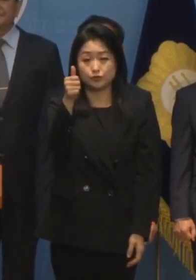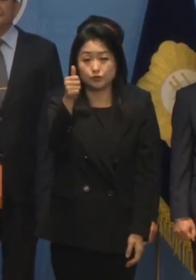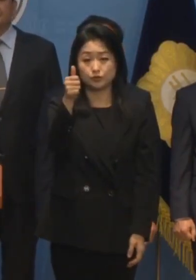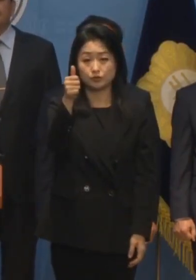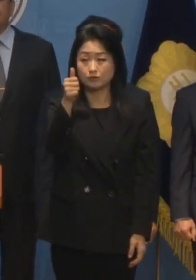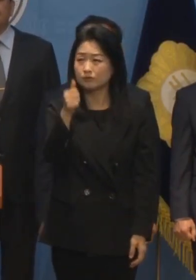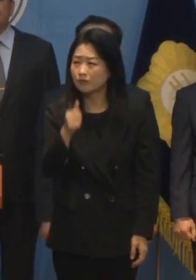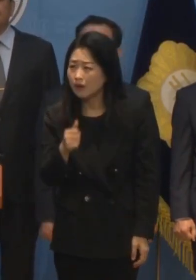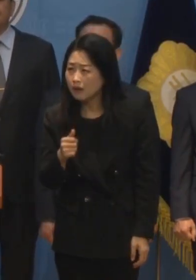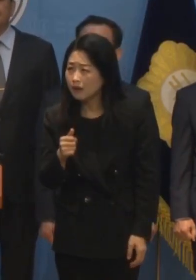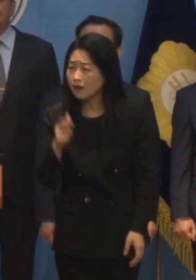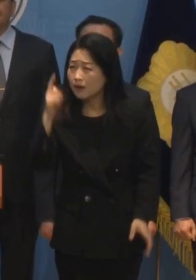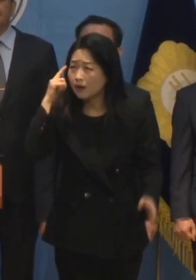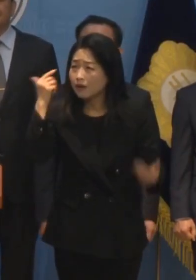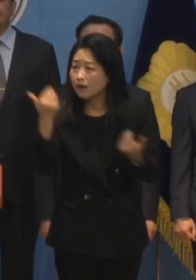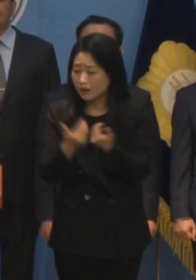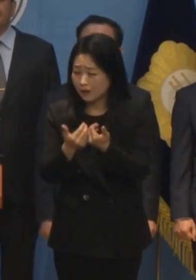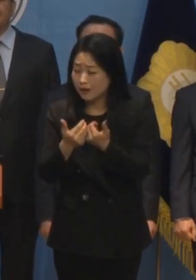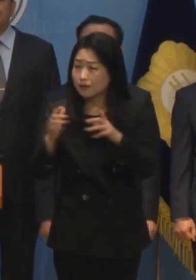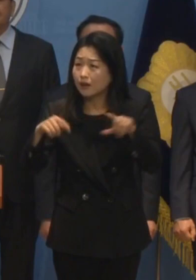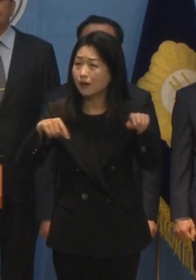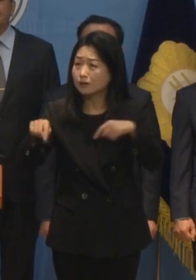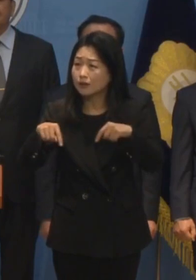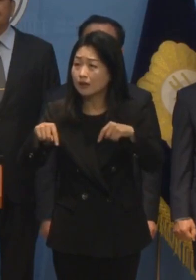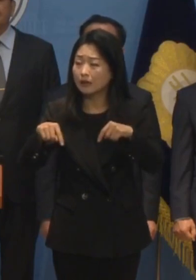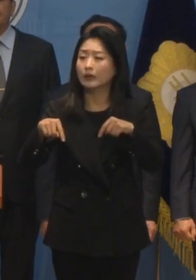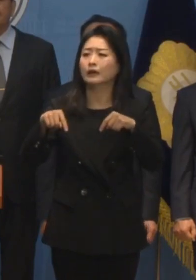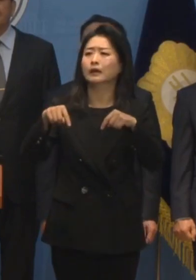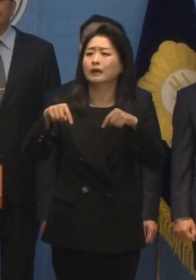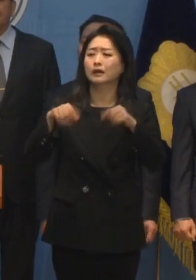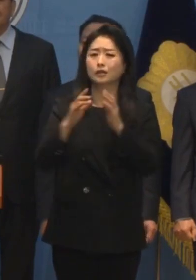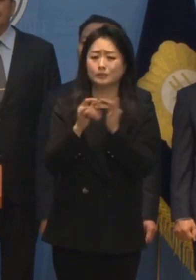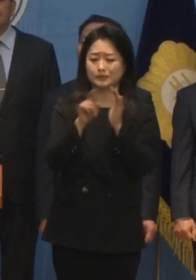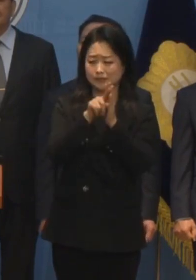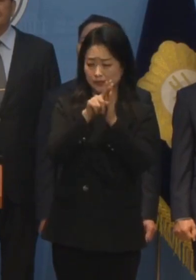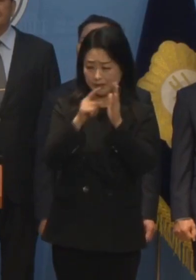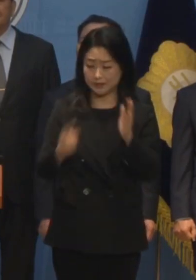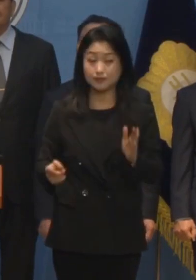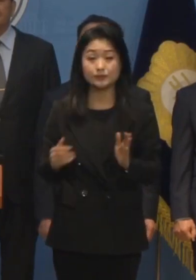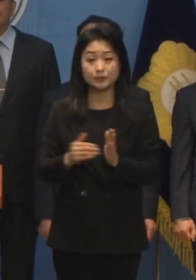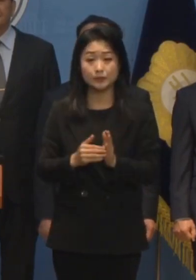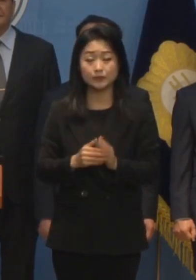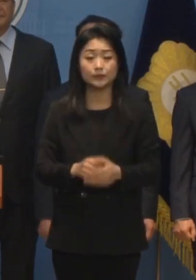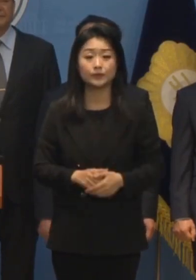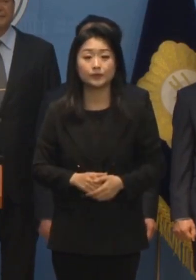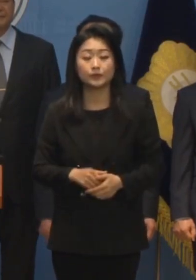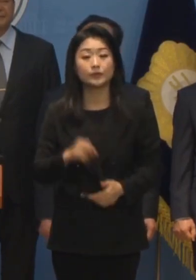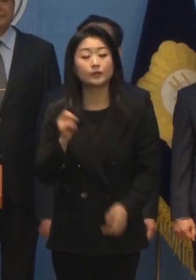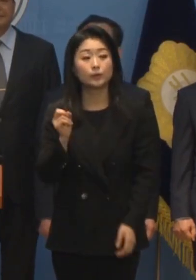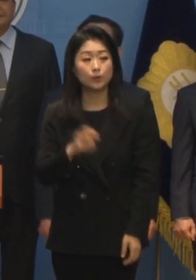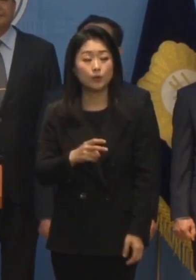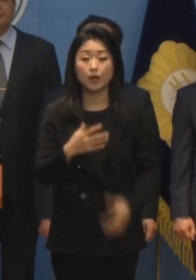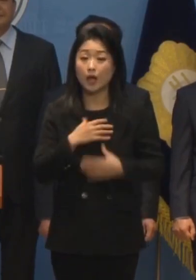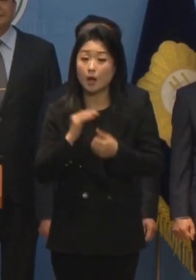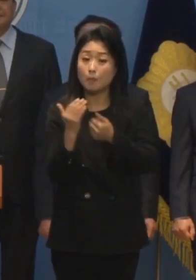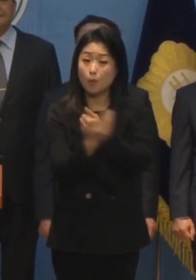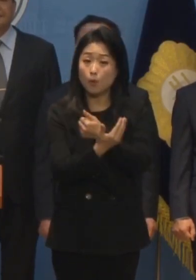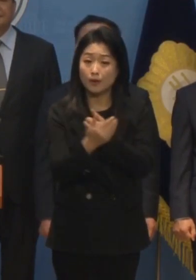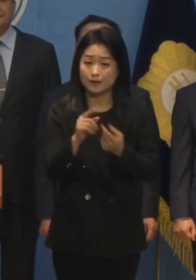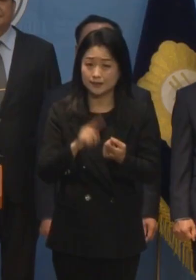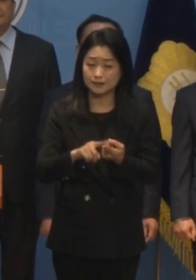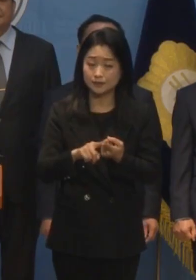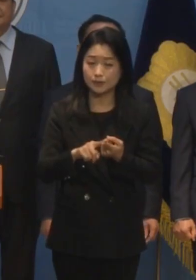이와는 반대되는 국정 운영으로 해서 국민의 신뢰를 잃었습니다. 특히 안보